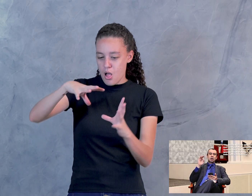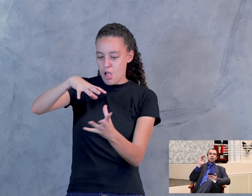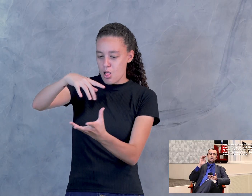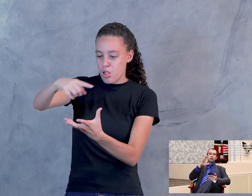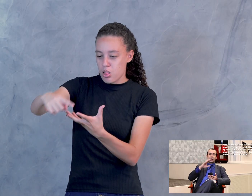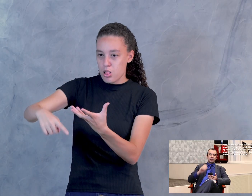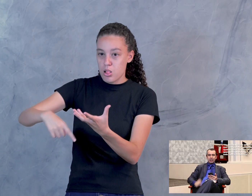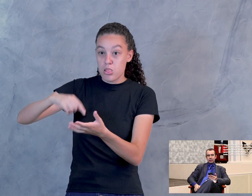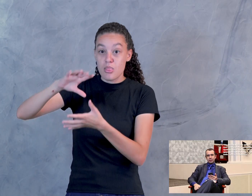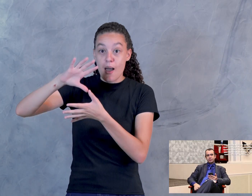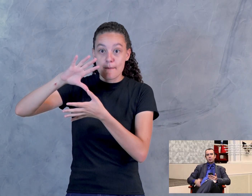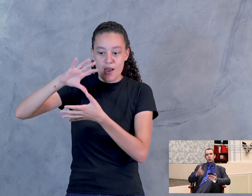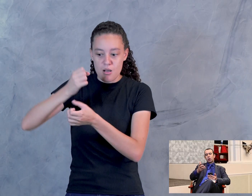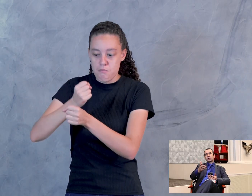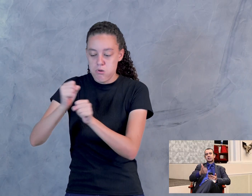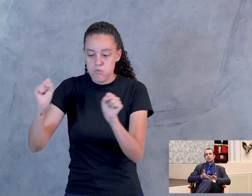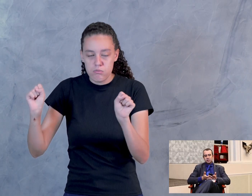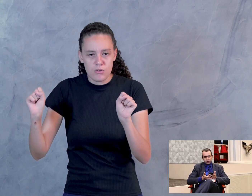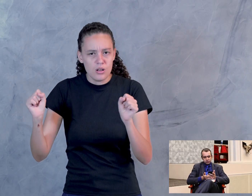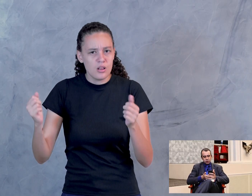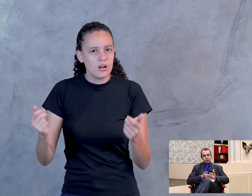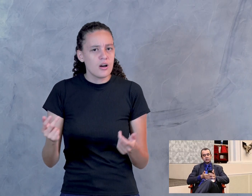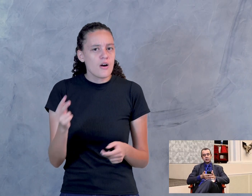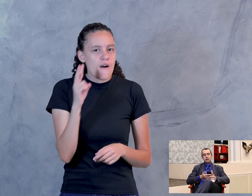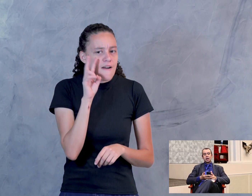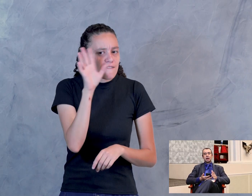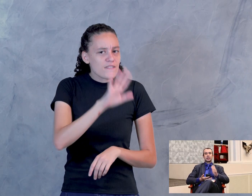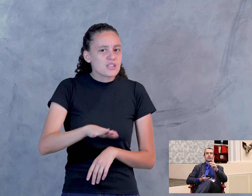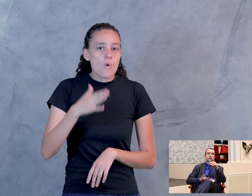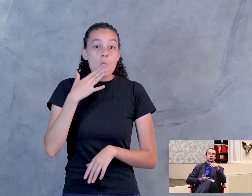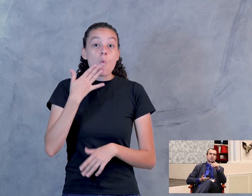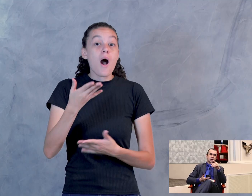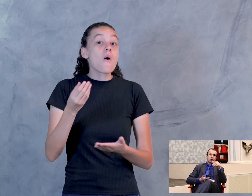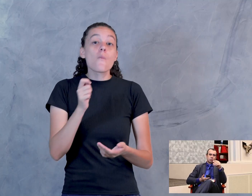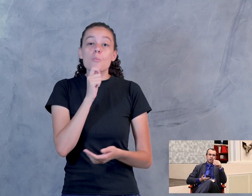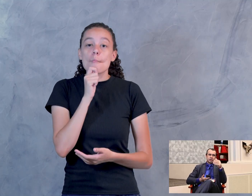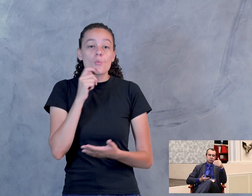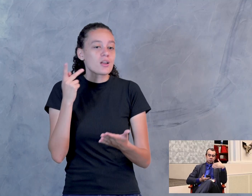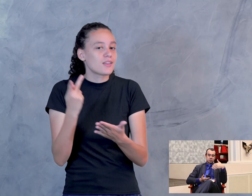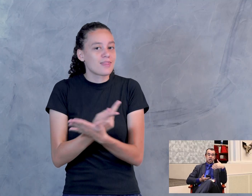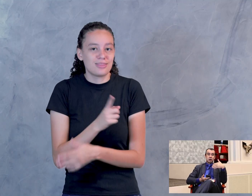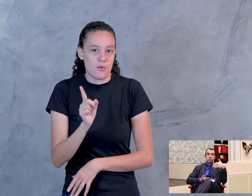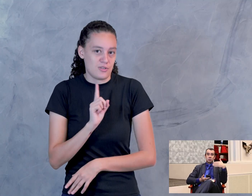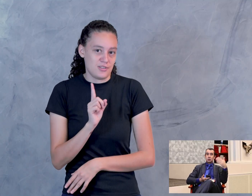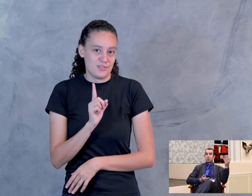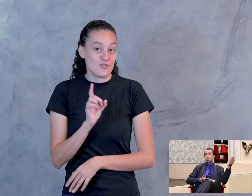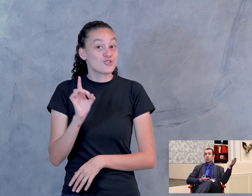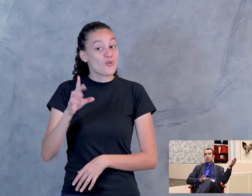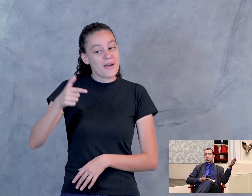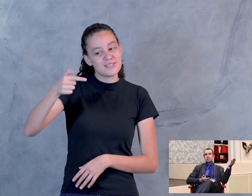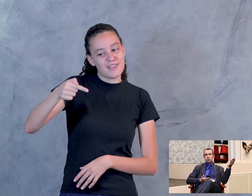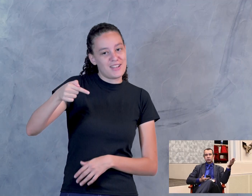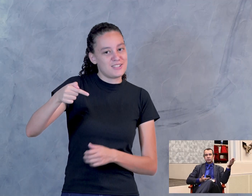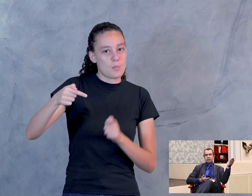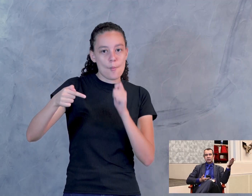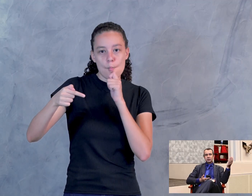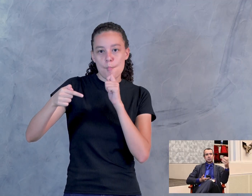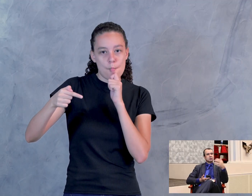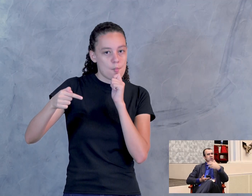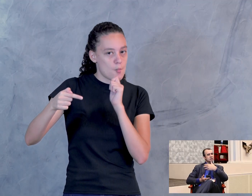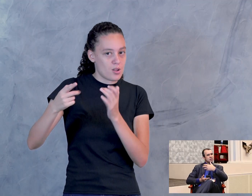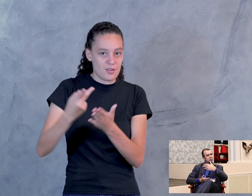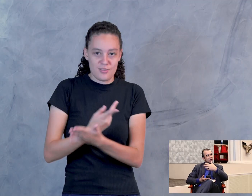terra da América. Qual dessas visões ainda falta ser cumprida? Senão essa